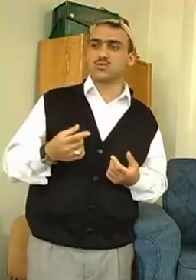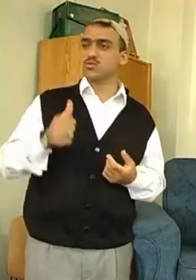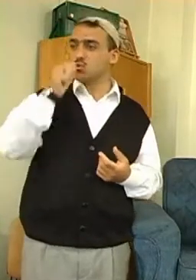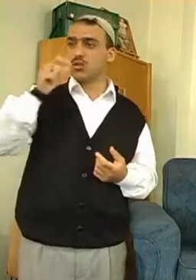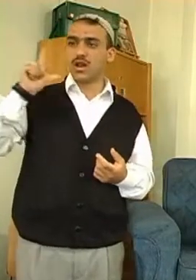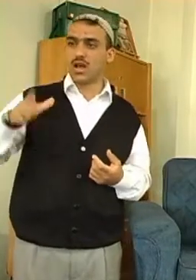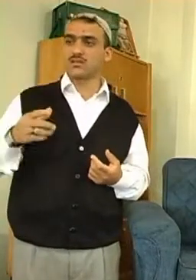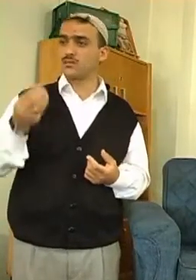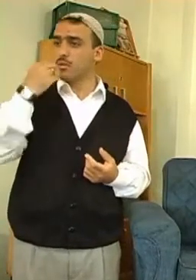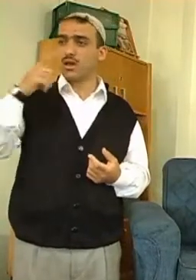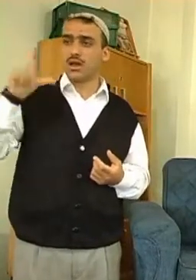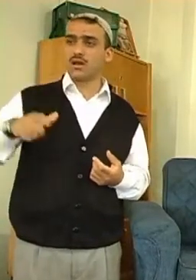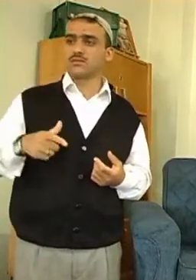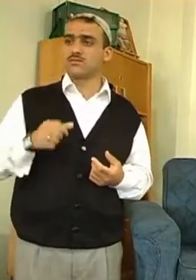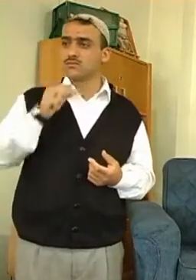artınca şeref arttı.